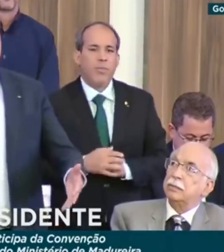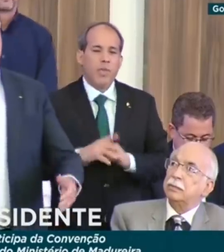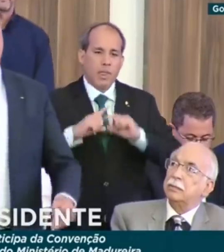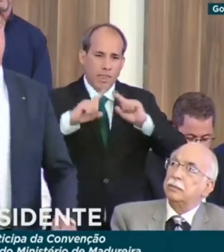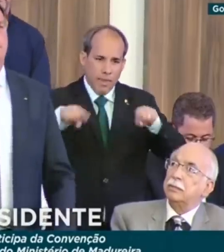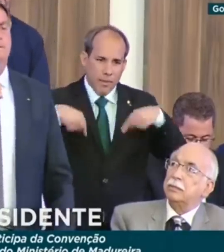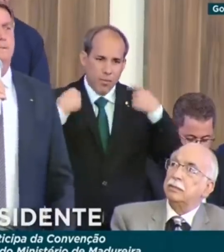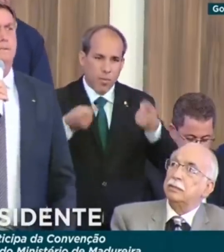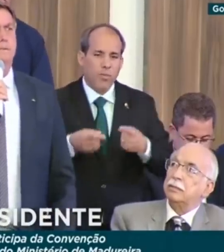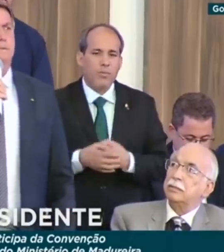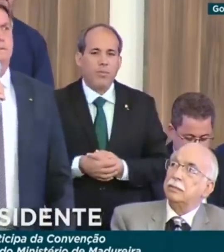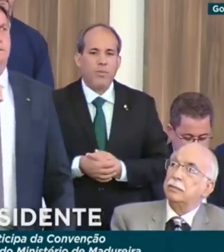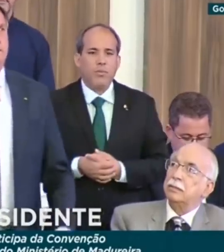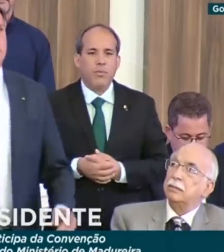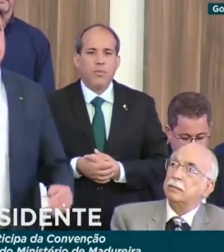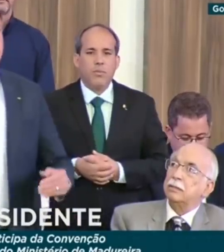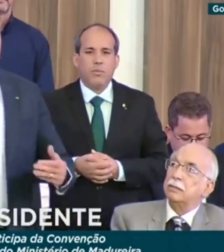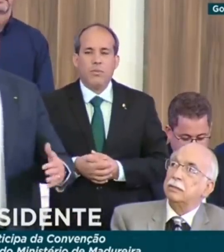Depois